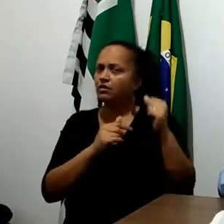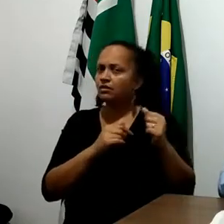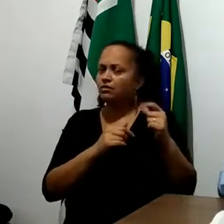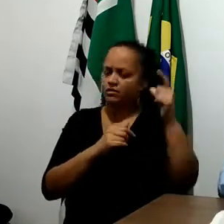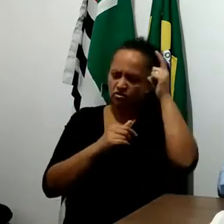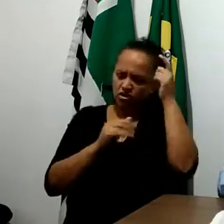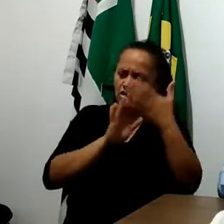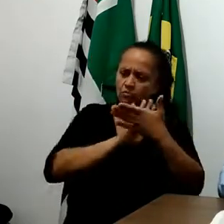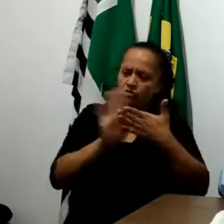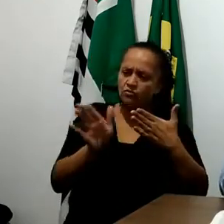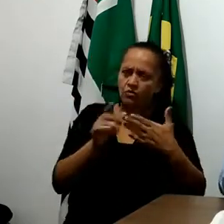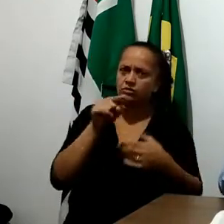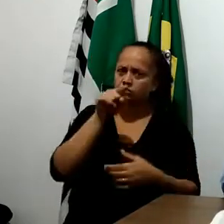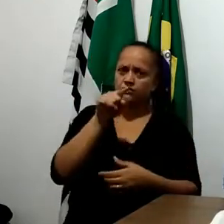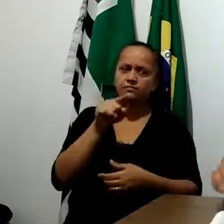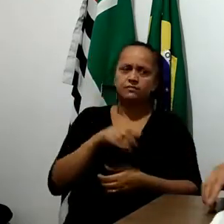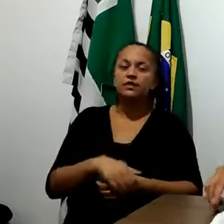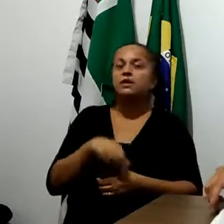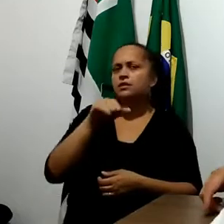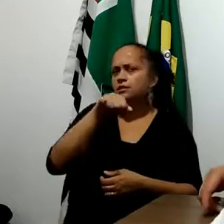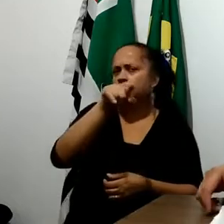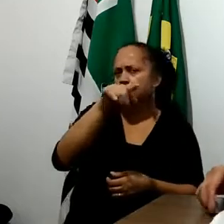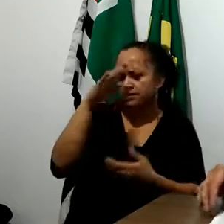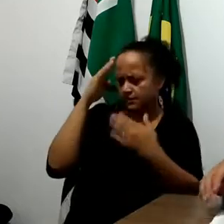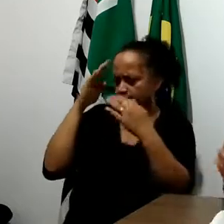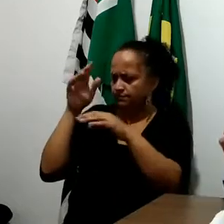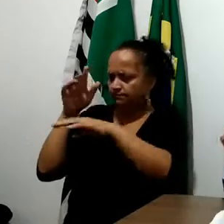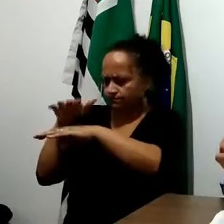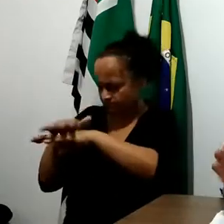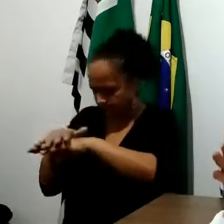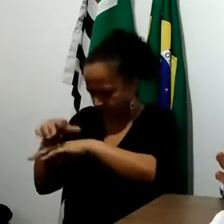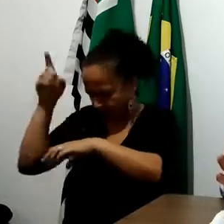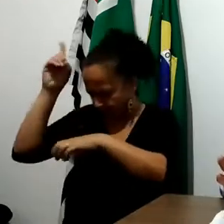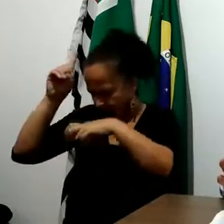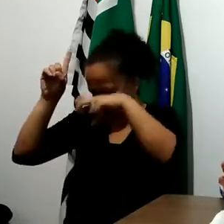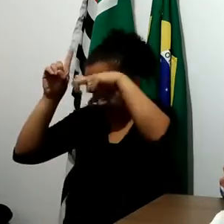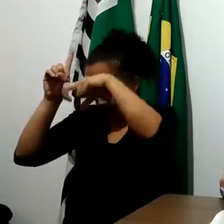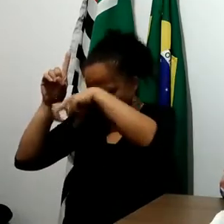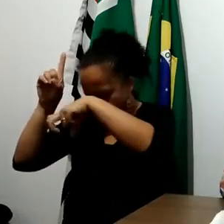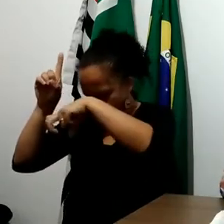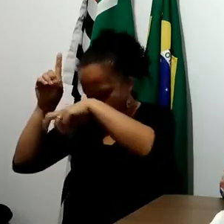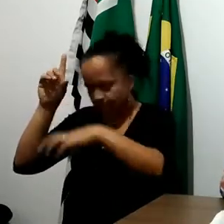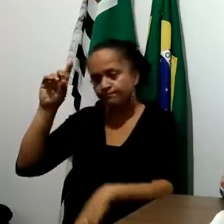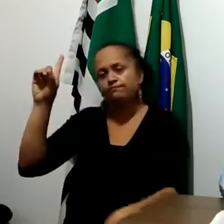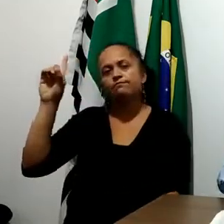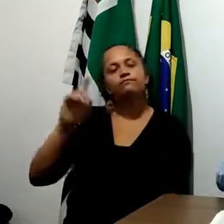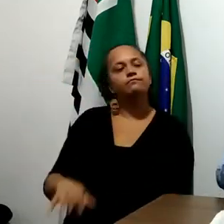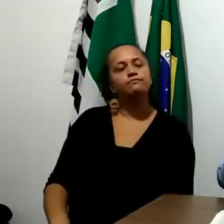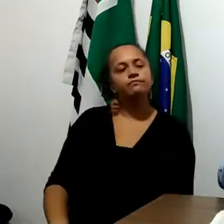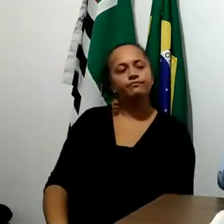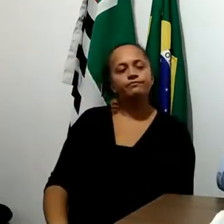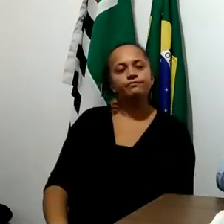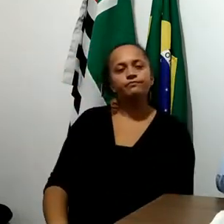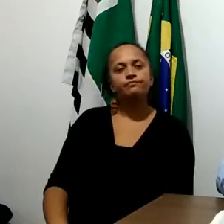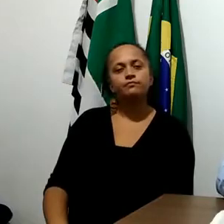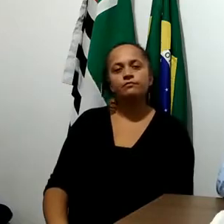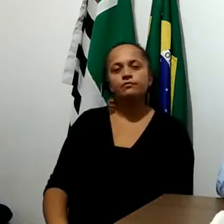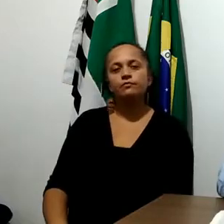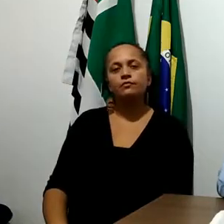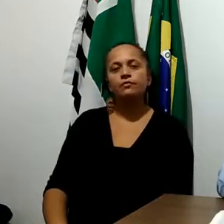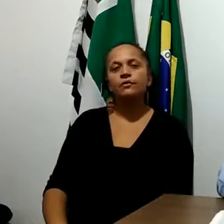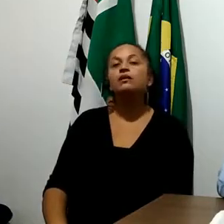Esse texto diz que nós devemos nos sujeitar a Deus. Nesse caso, se sujeitar à